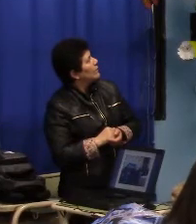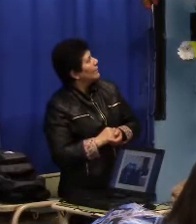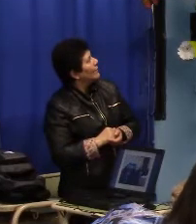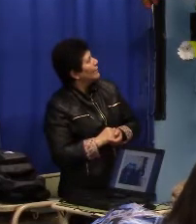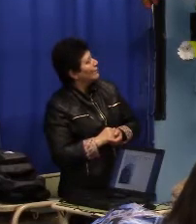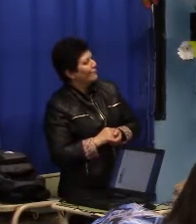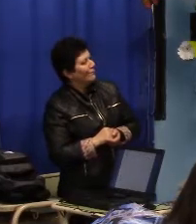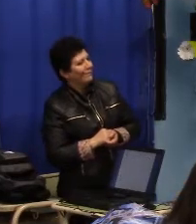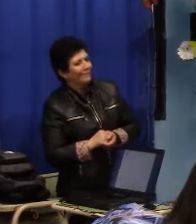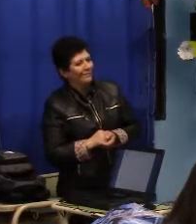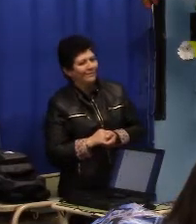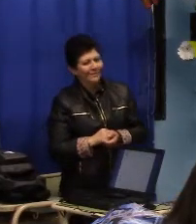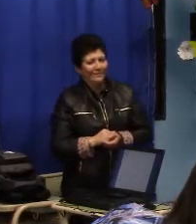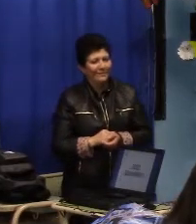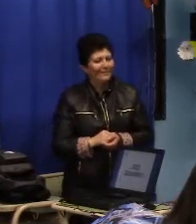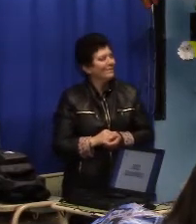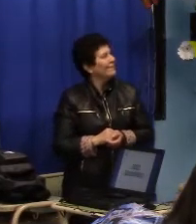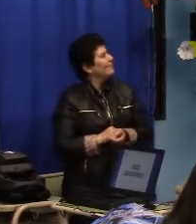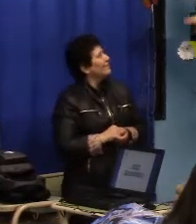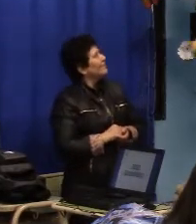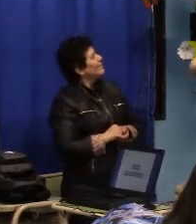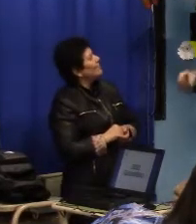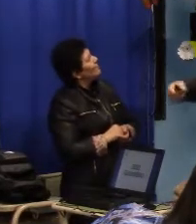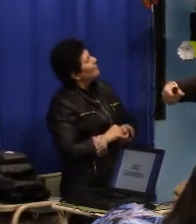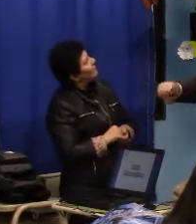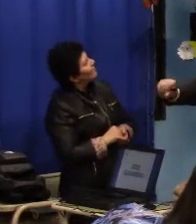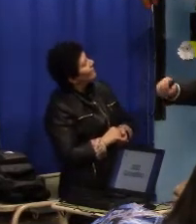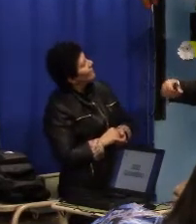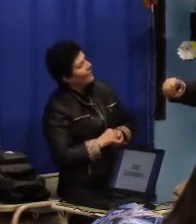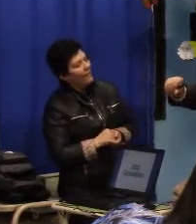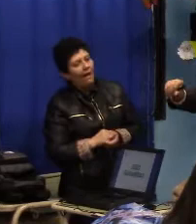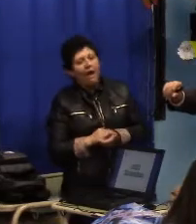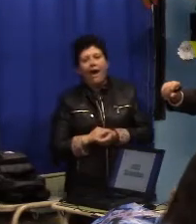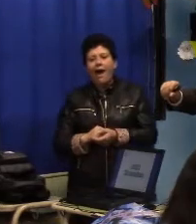coreanos, muchas fotos. También tenemos,